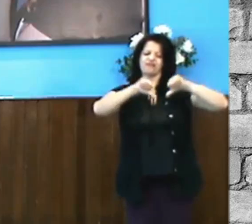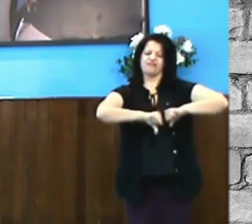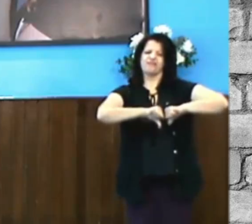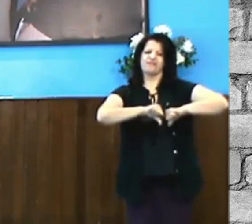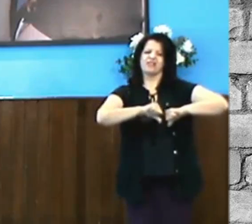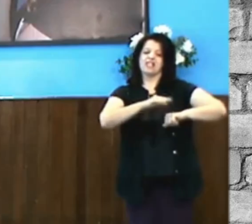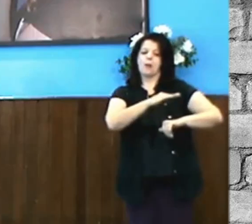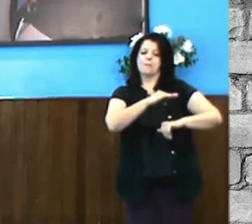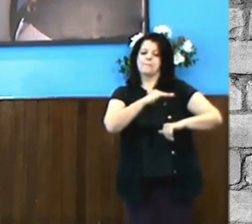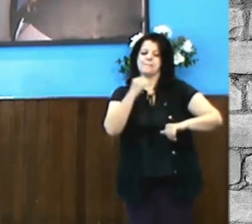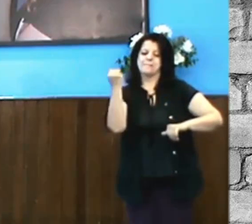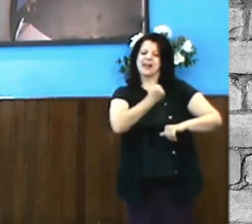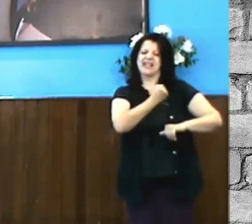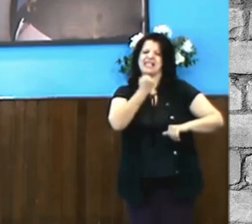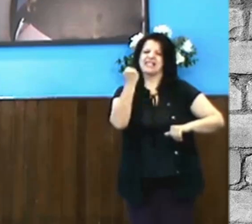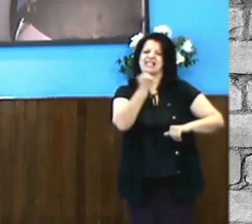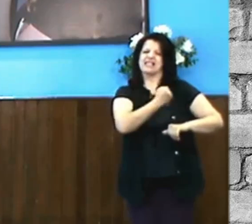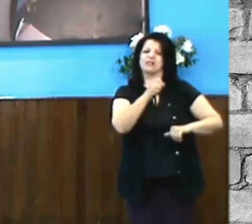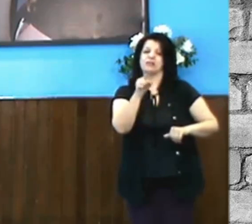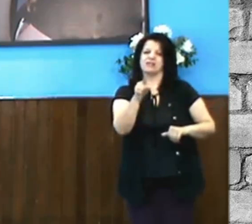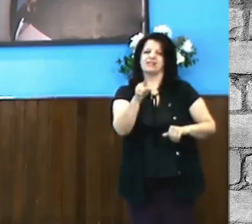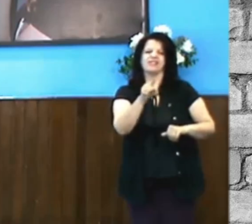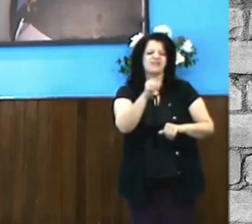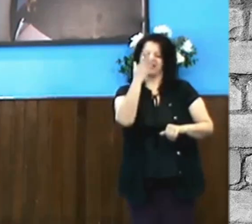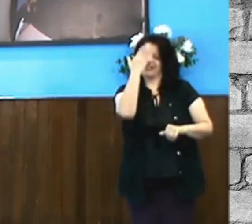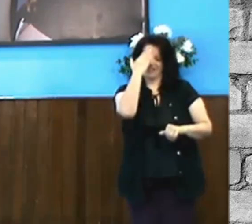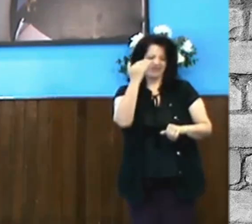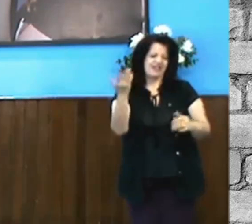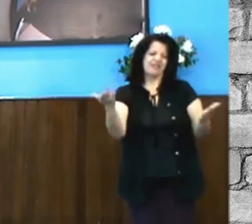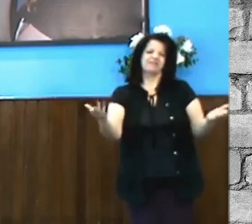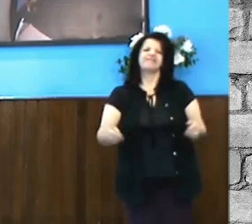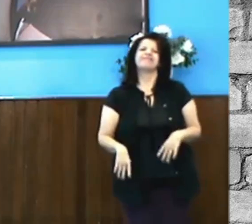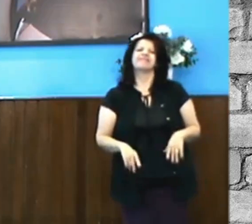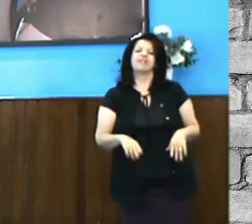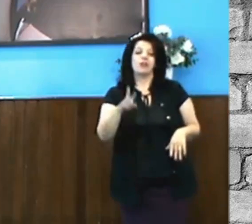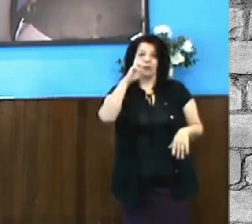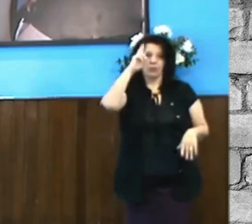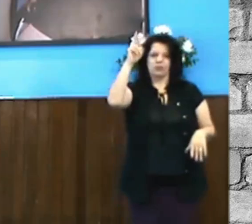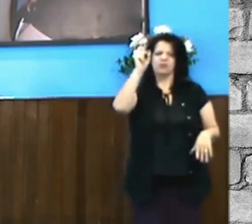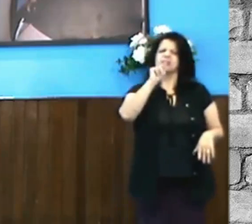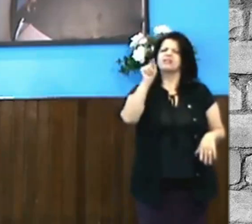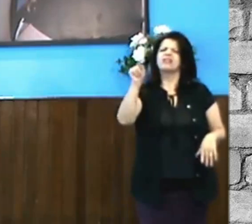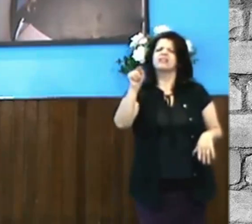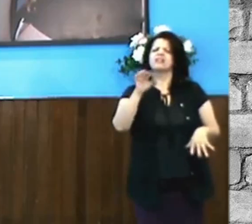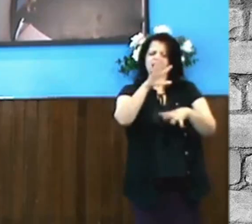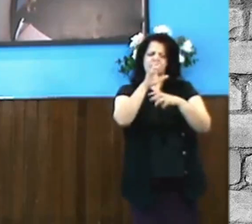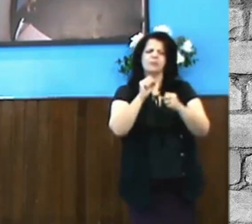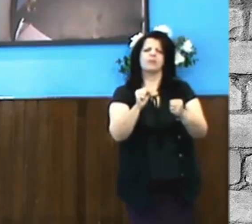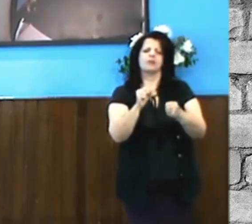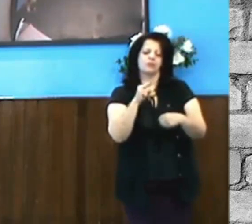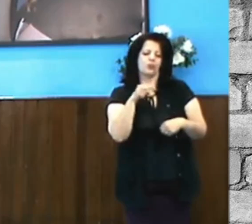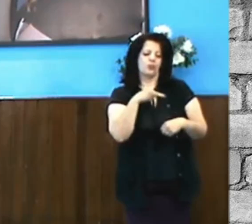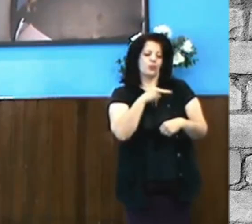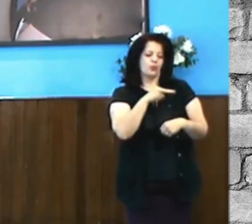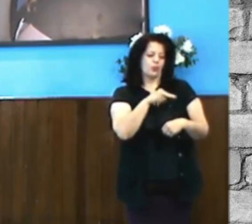você nem sabe. Meus irmãos e minhas irmãs, o Senhor é aquele que pode, como ninguém,